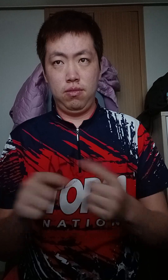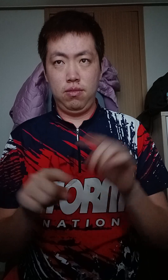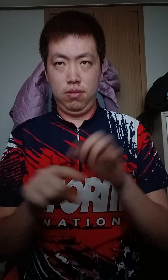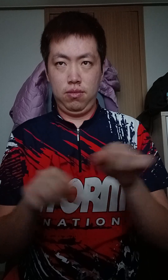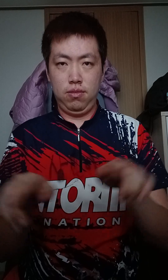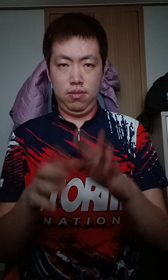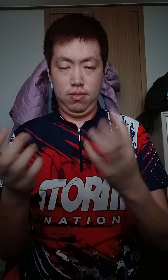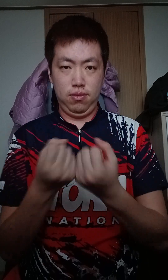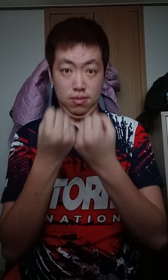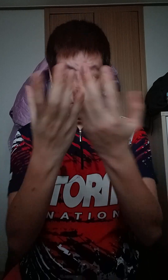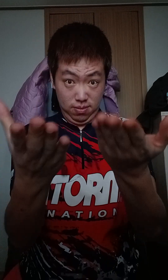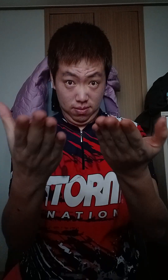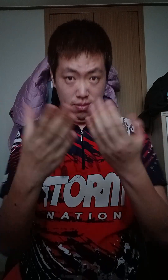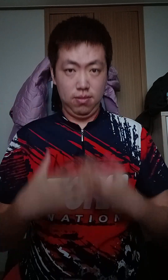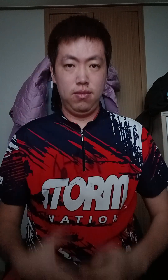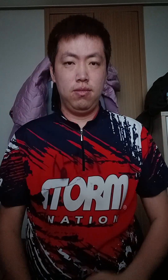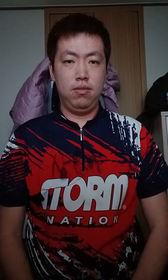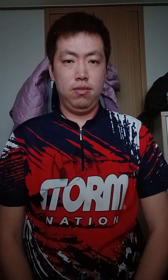먼저 보시겠습니다.